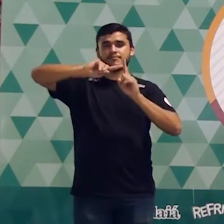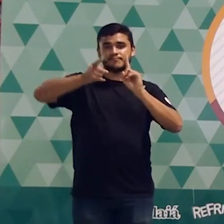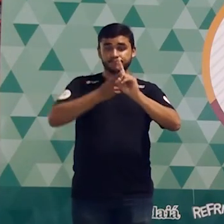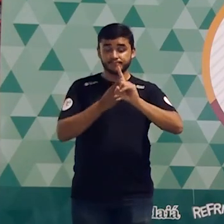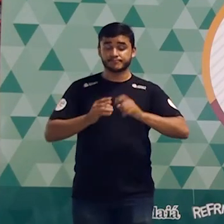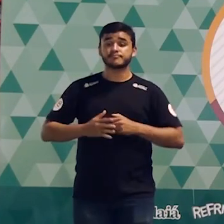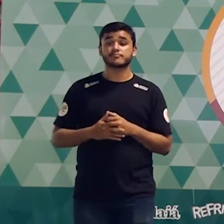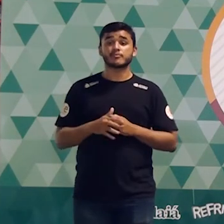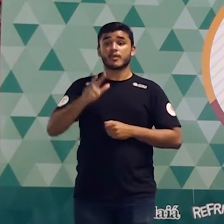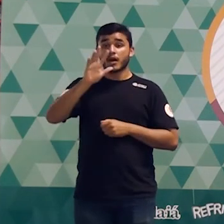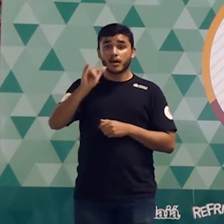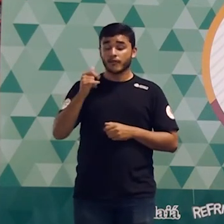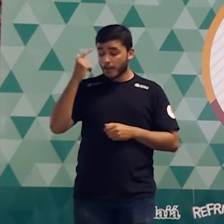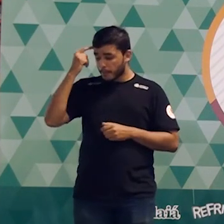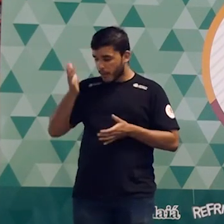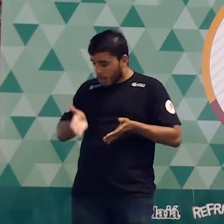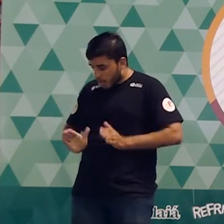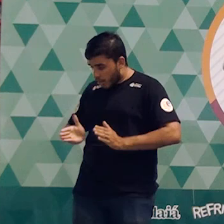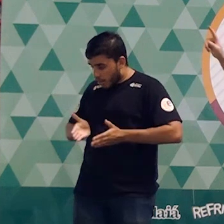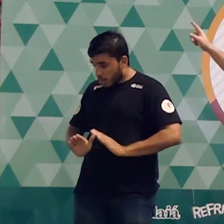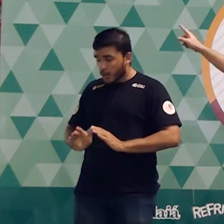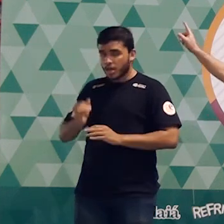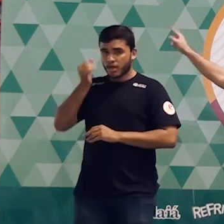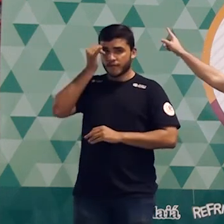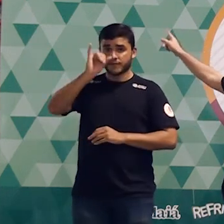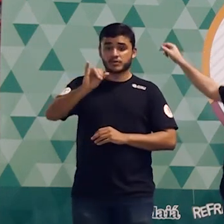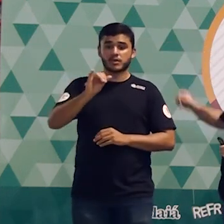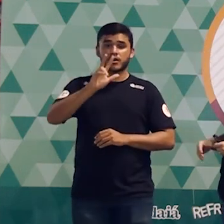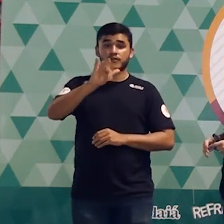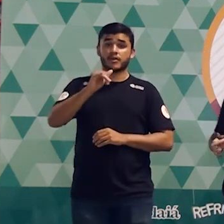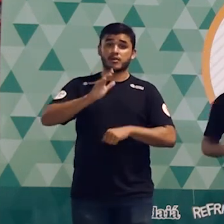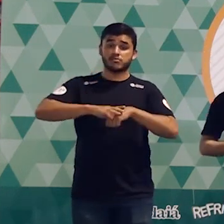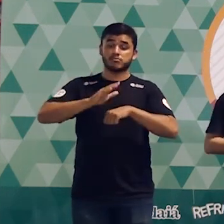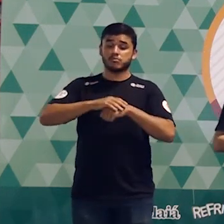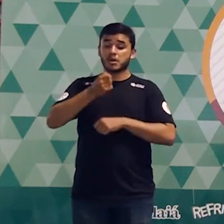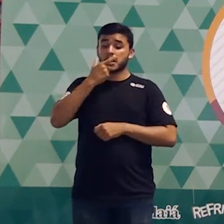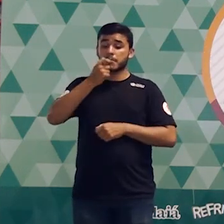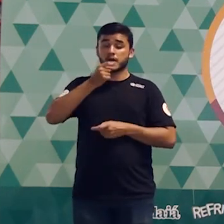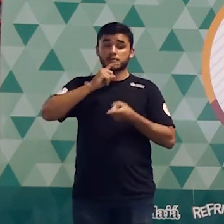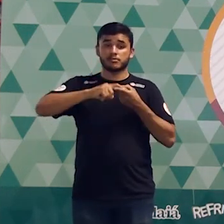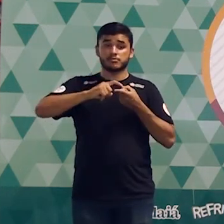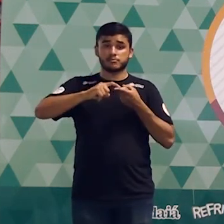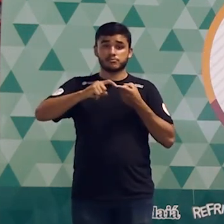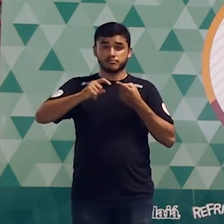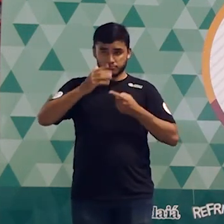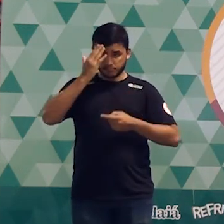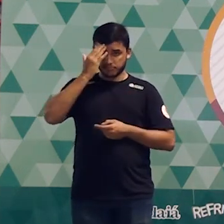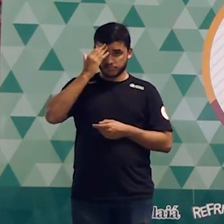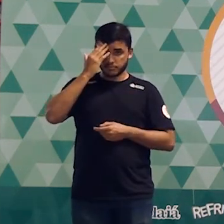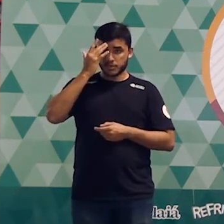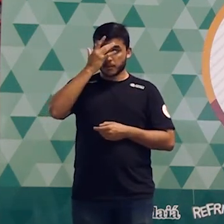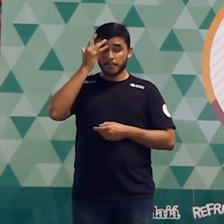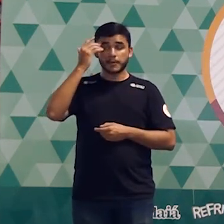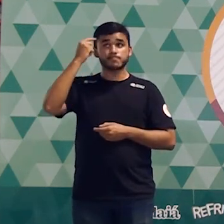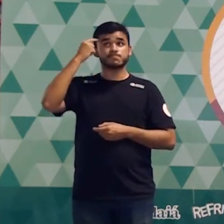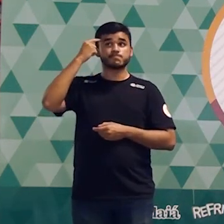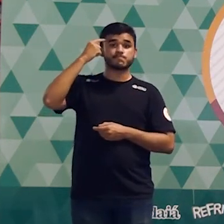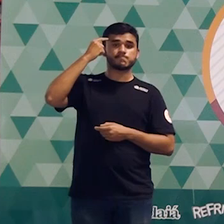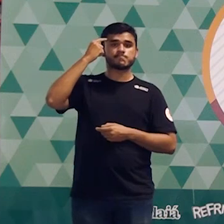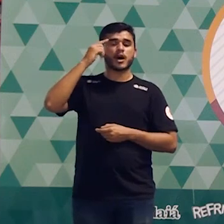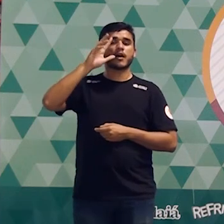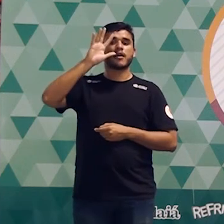você tem uma queda na natalidade, porque se passa a ter os métodos anticoncepcionais. Aumenta o grau de escolaridade da população a nível